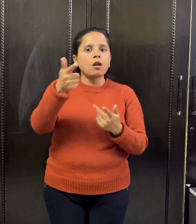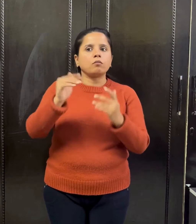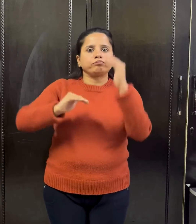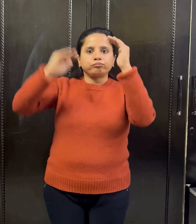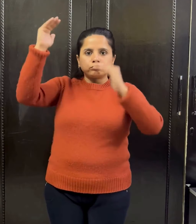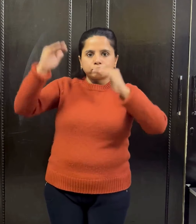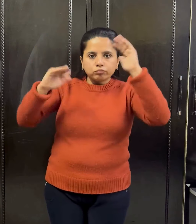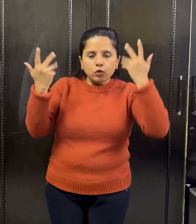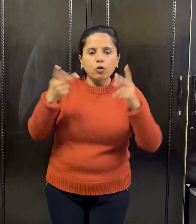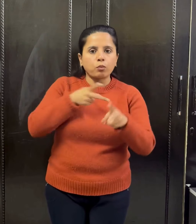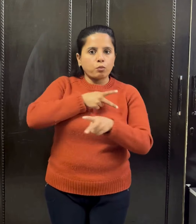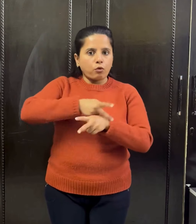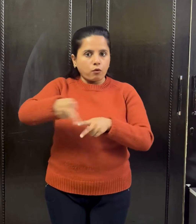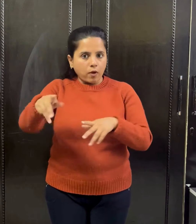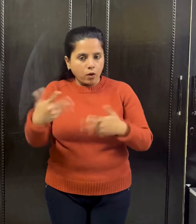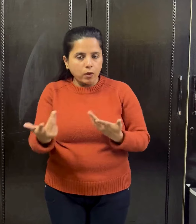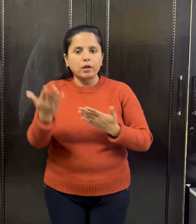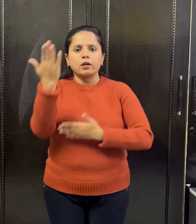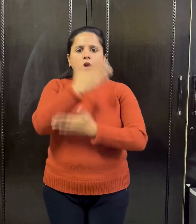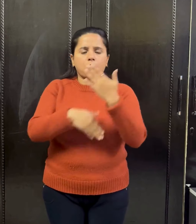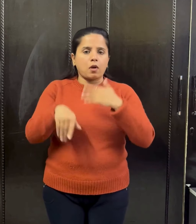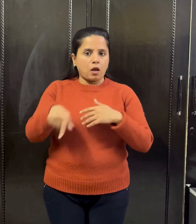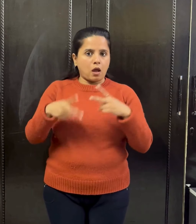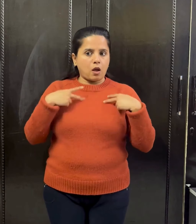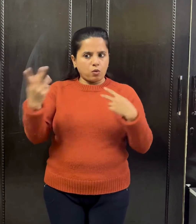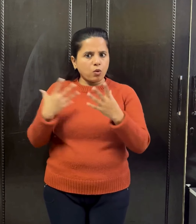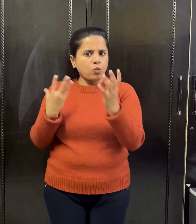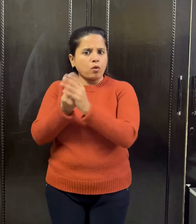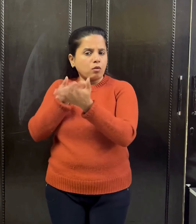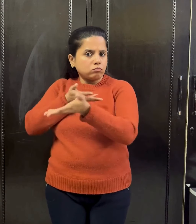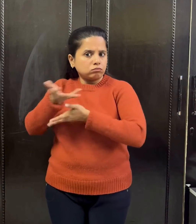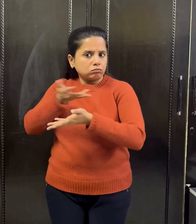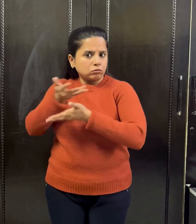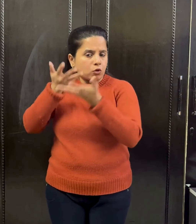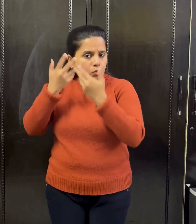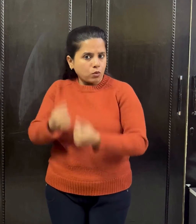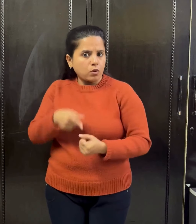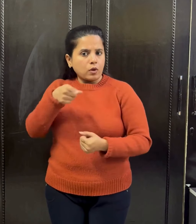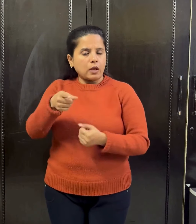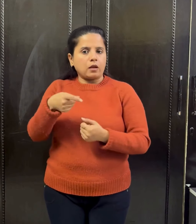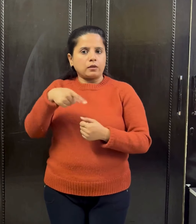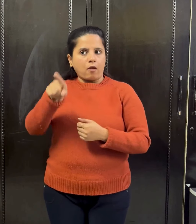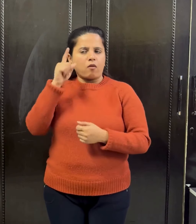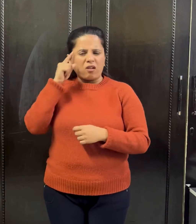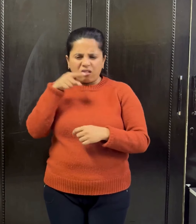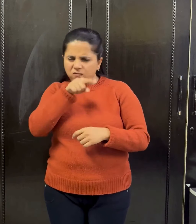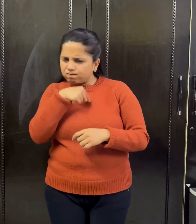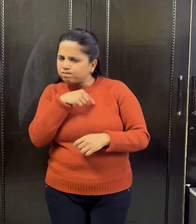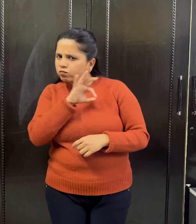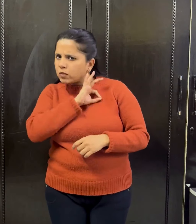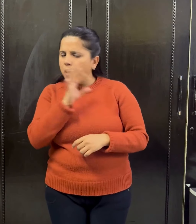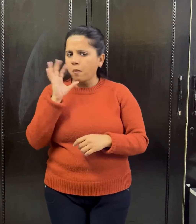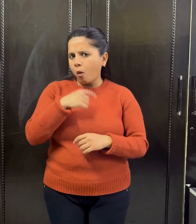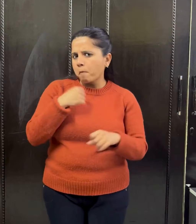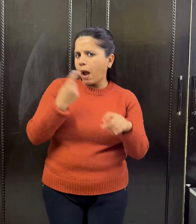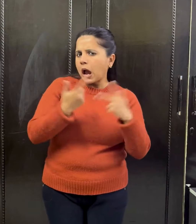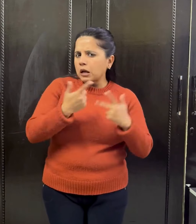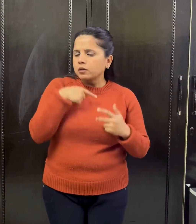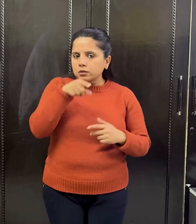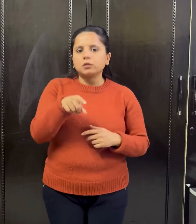प्रोफेशनल या डिसेबिलिटी एडवोकेट के साथ डिस्कस करके केयरफुली चूज करें। फॉर एग्जाम्पल, लैक